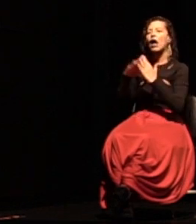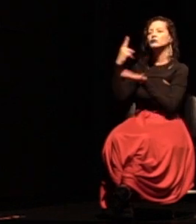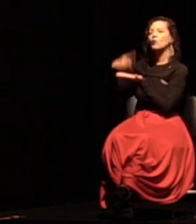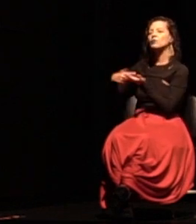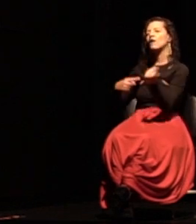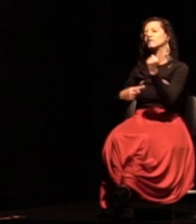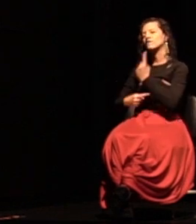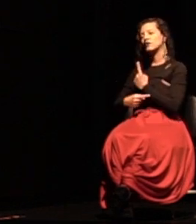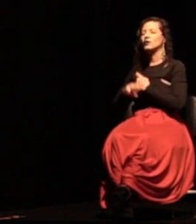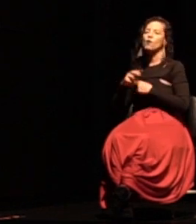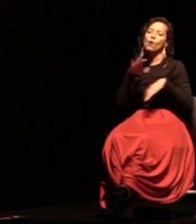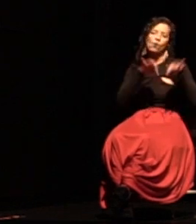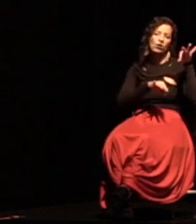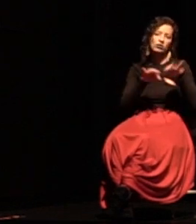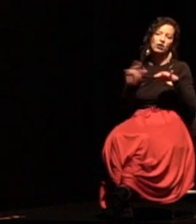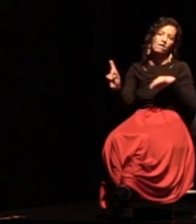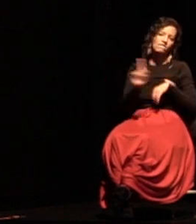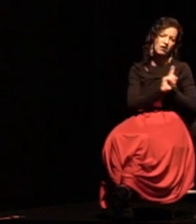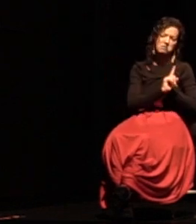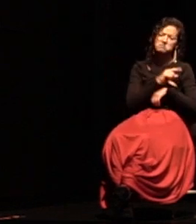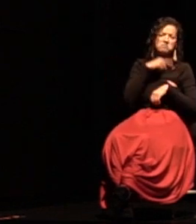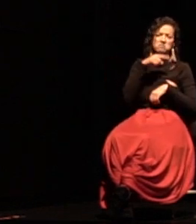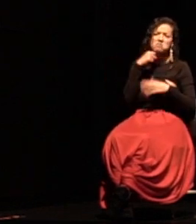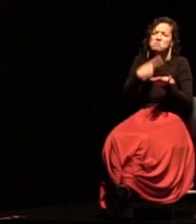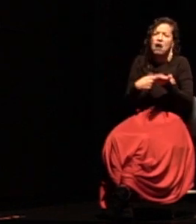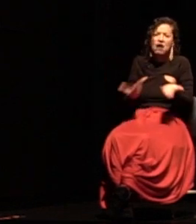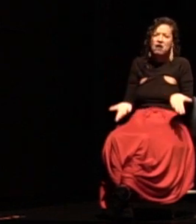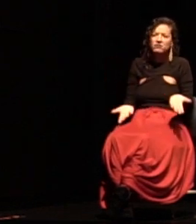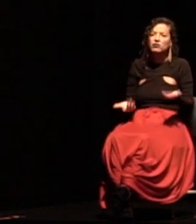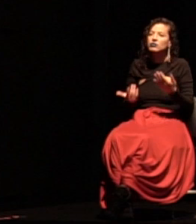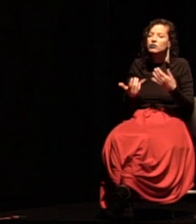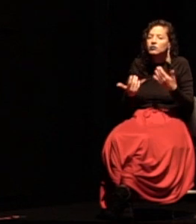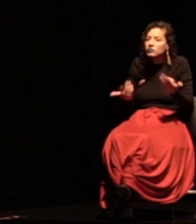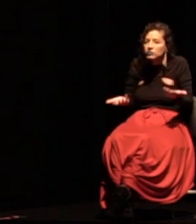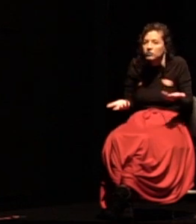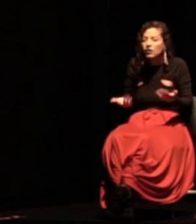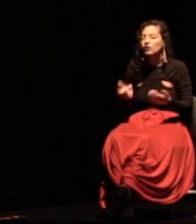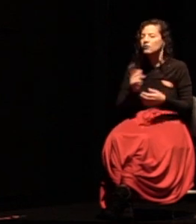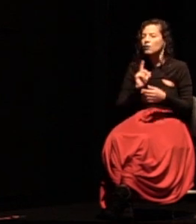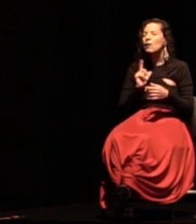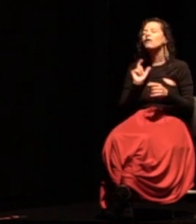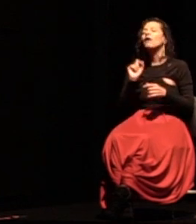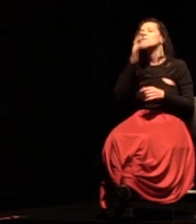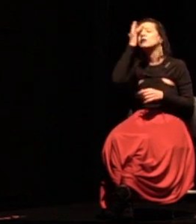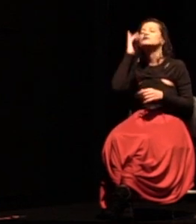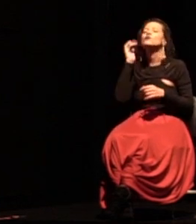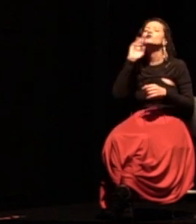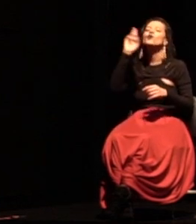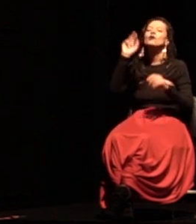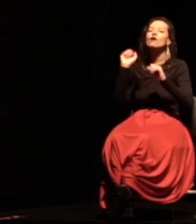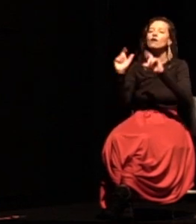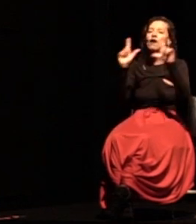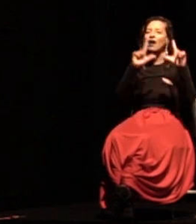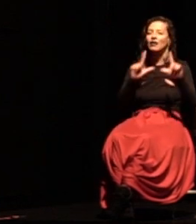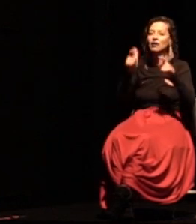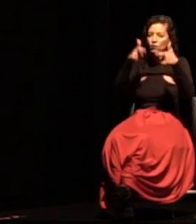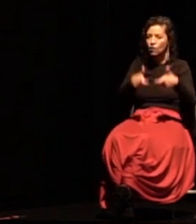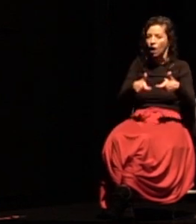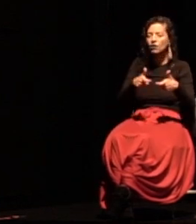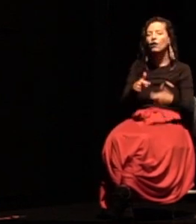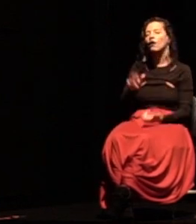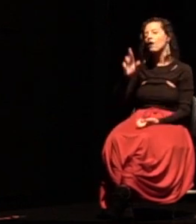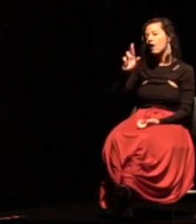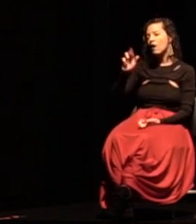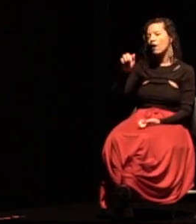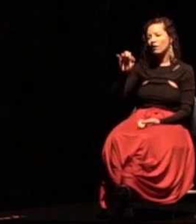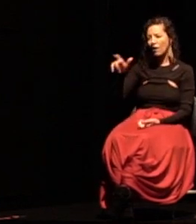no ateliê, né? Porque, inclusive, com galeristas como Raquel, que sem